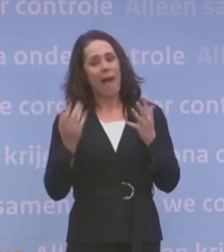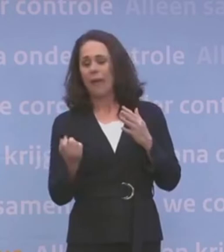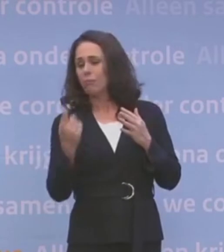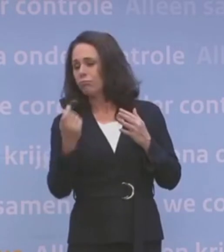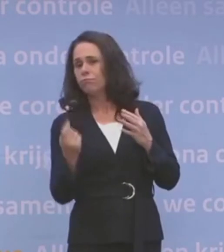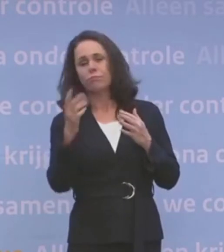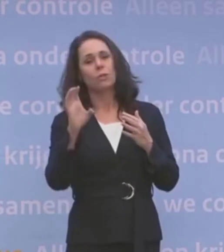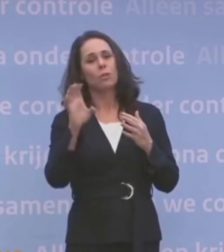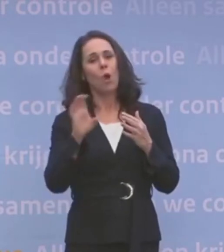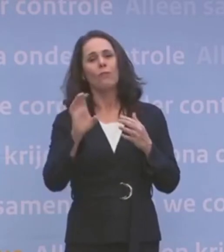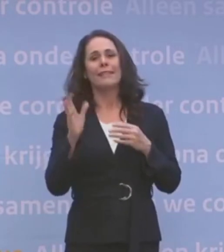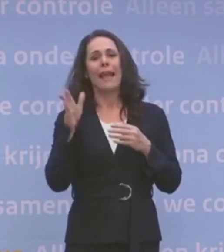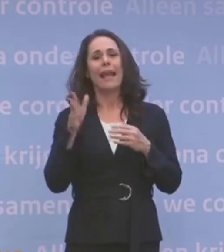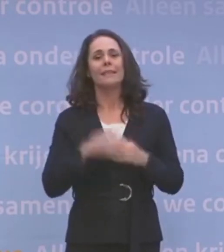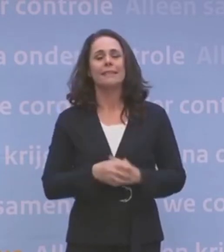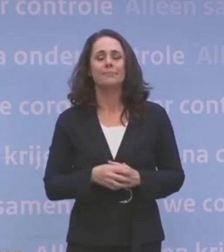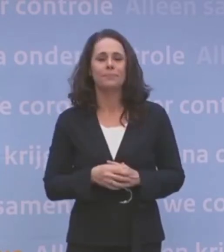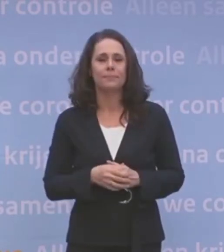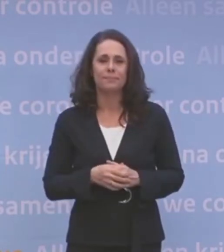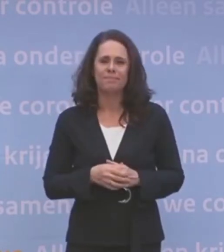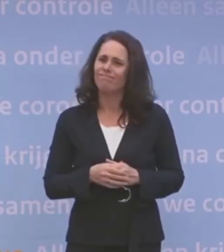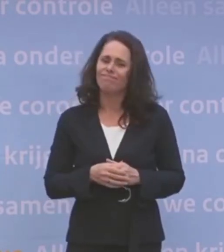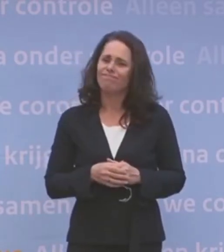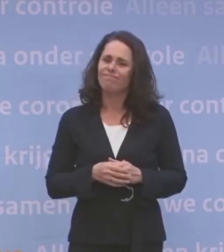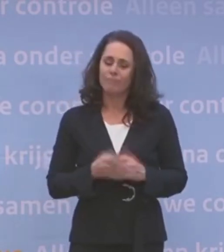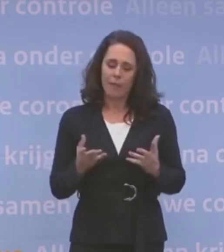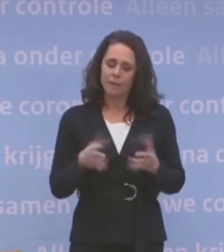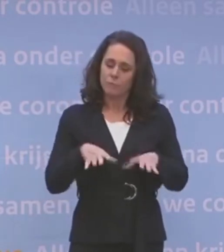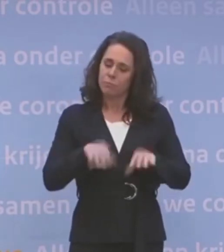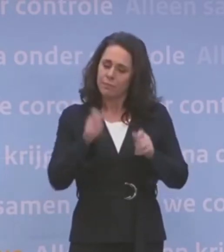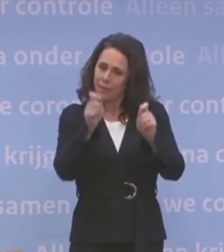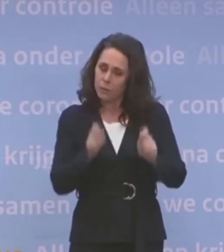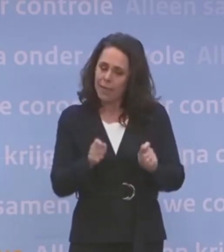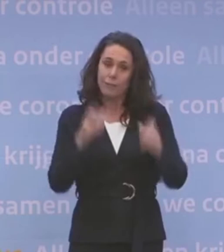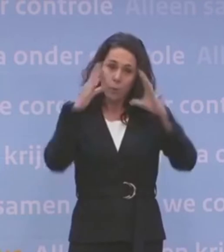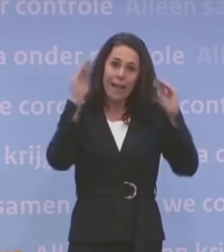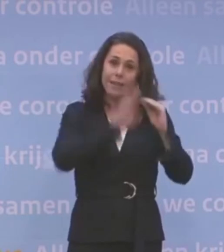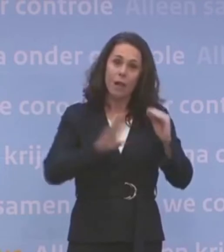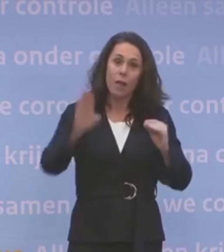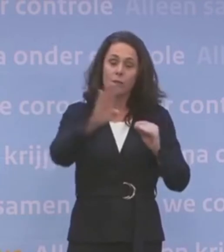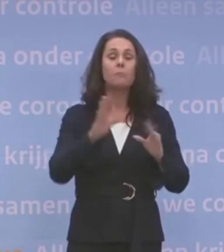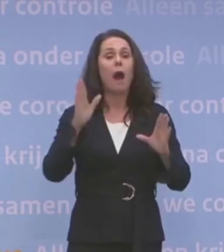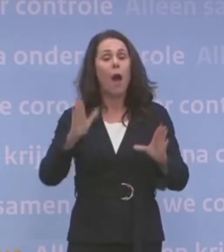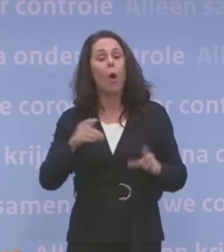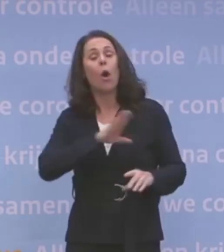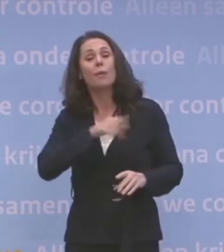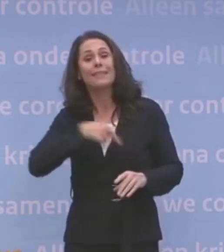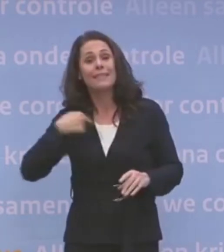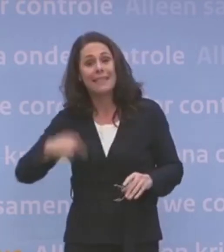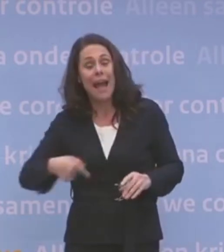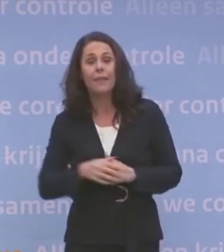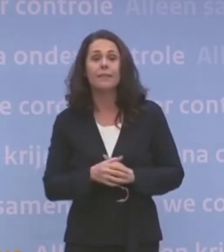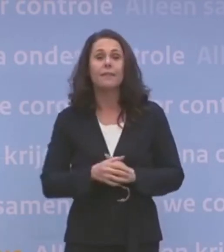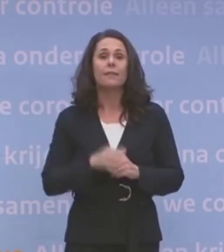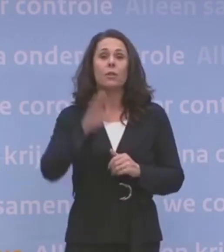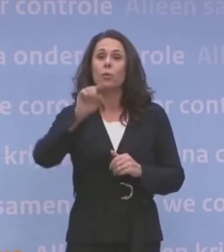van COVID-19. En dat is niet een bevinding die alleen voor Nederland geldt. Ik roep u in herinnering dat dat ook in China gevonden is,